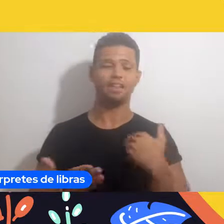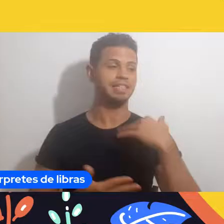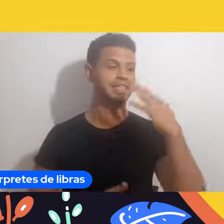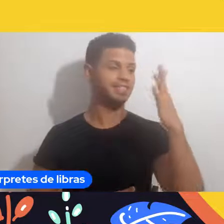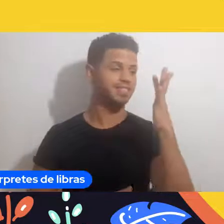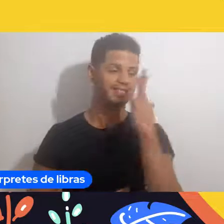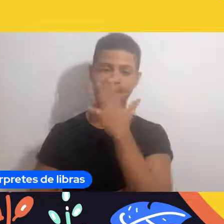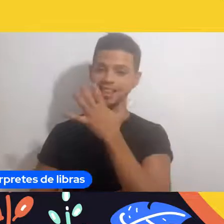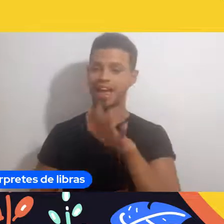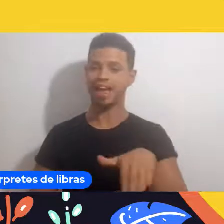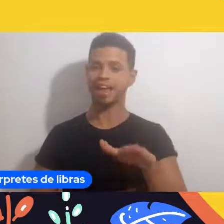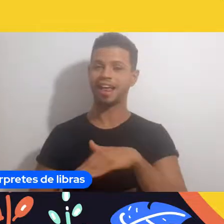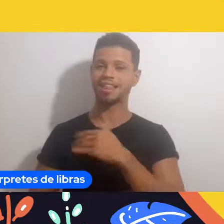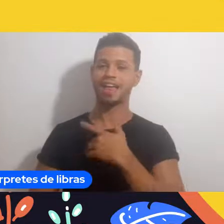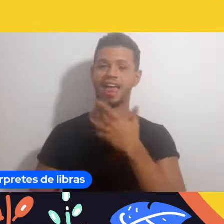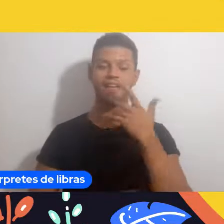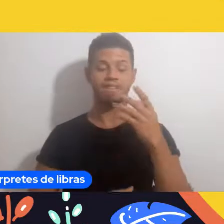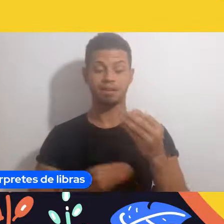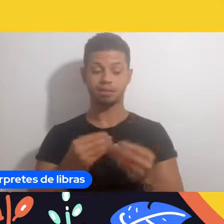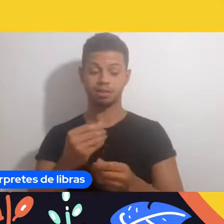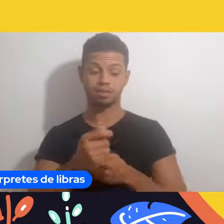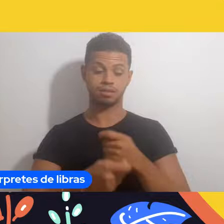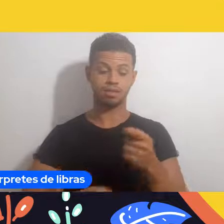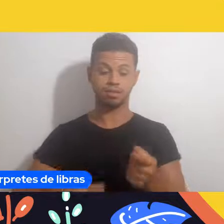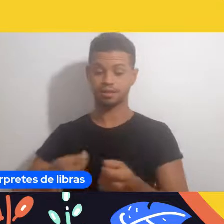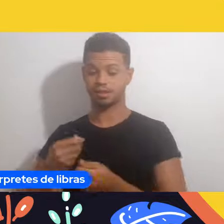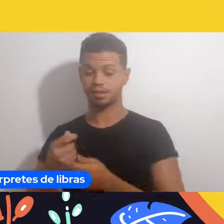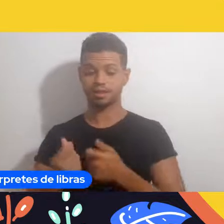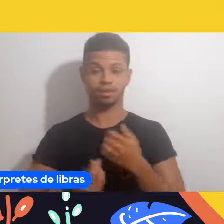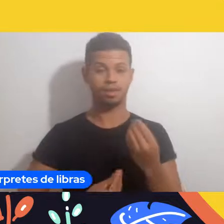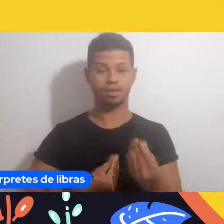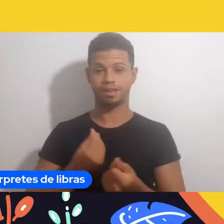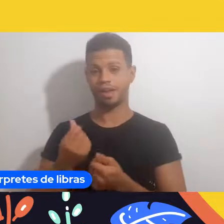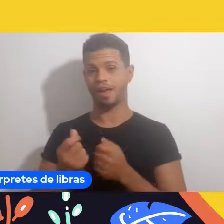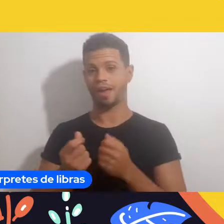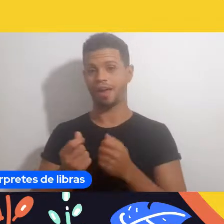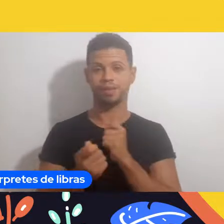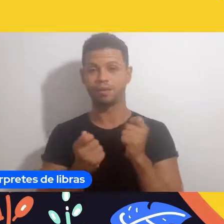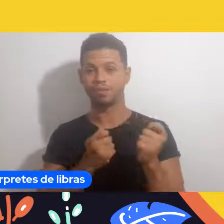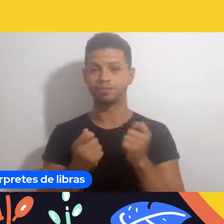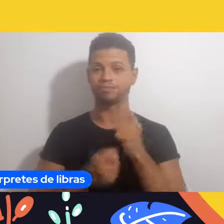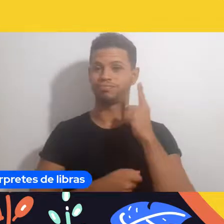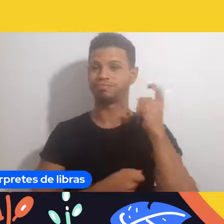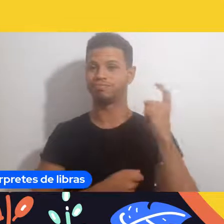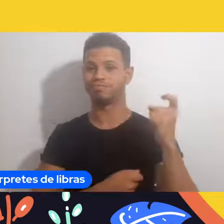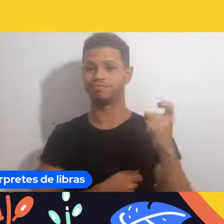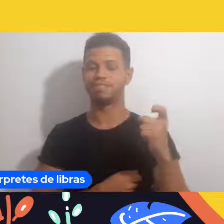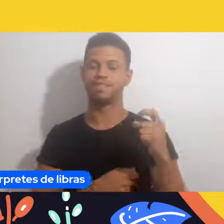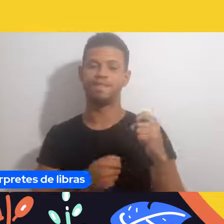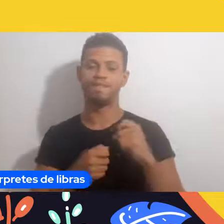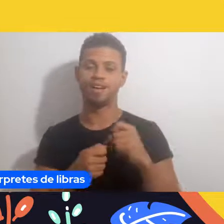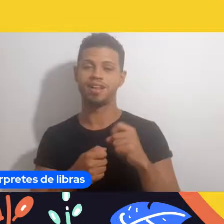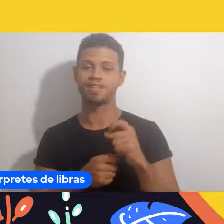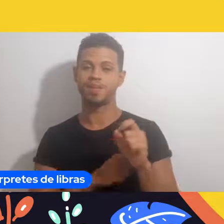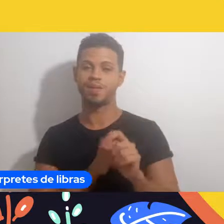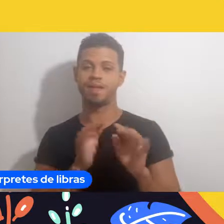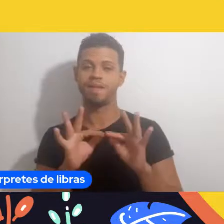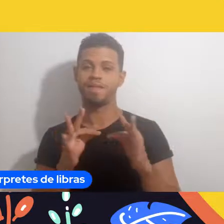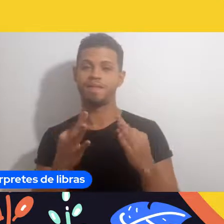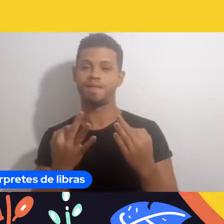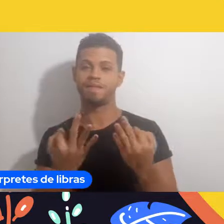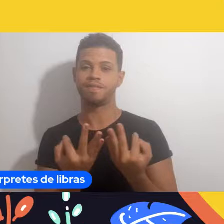criança quando ela manuseia um mané gostoso, ou um roi-roi, fazer com a família, esse